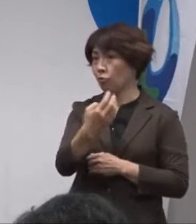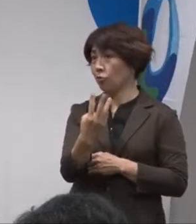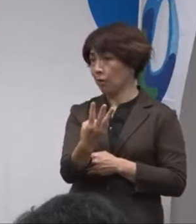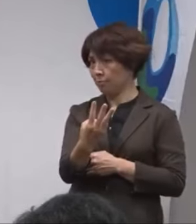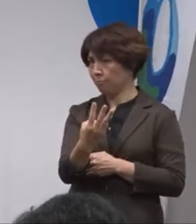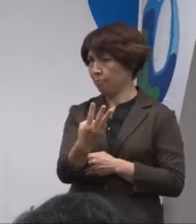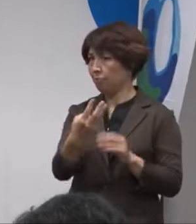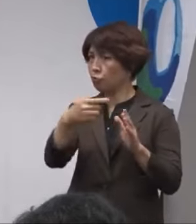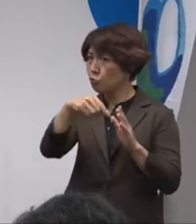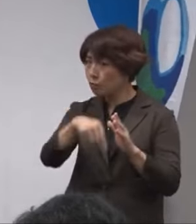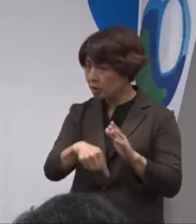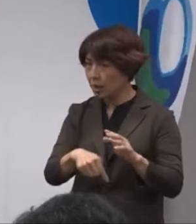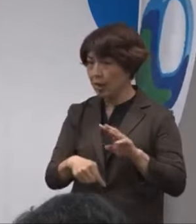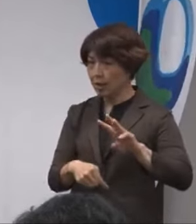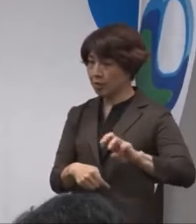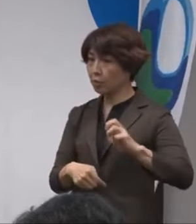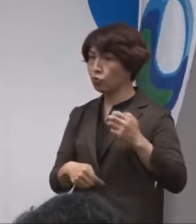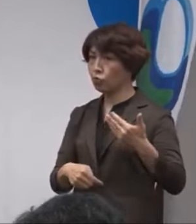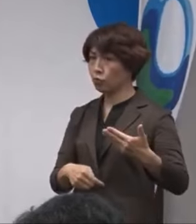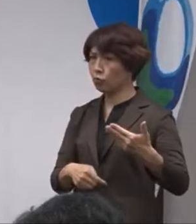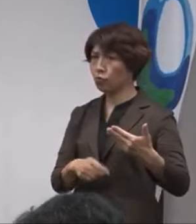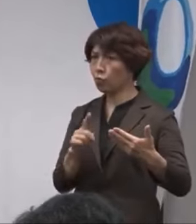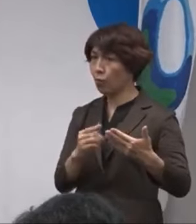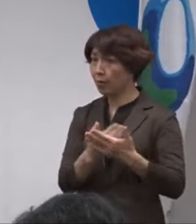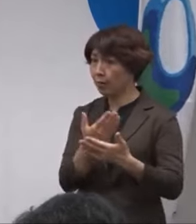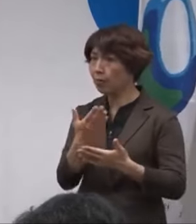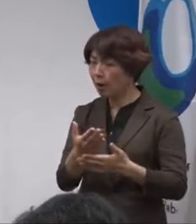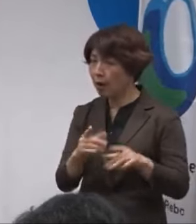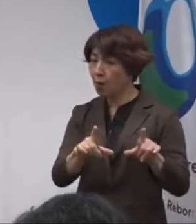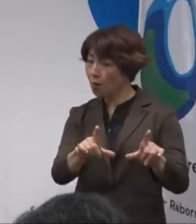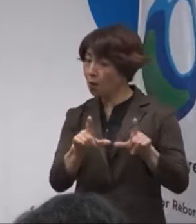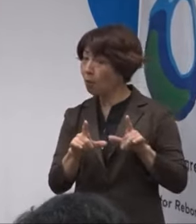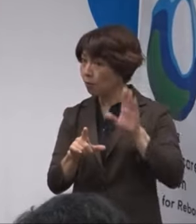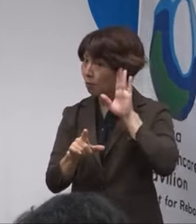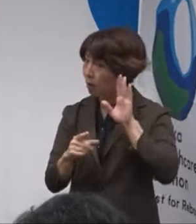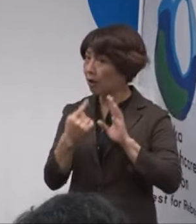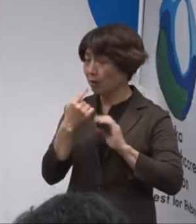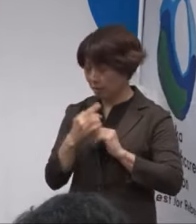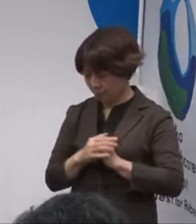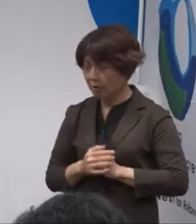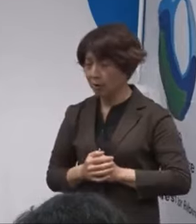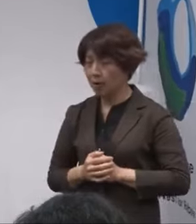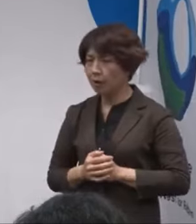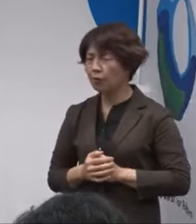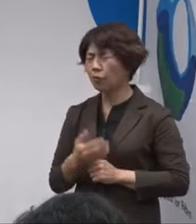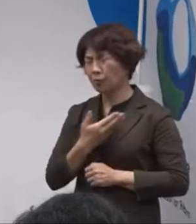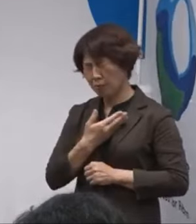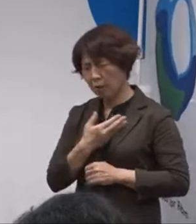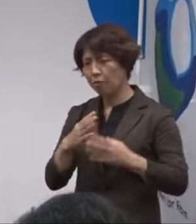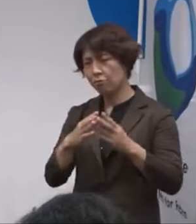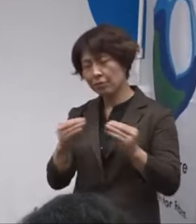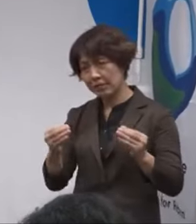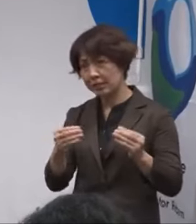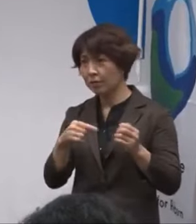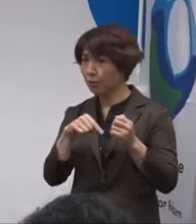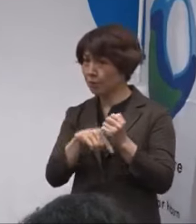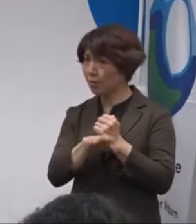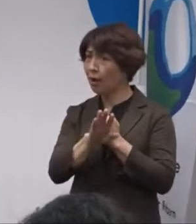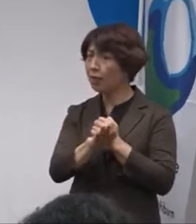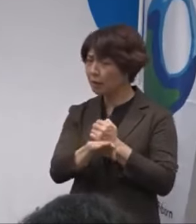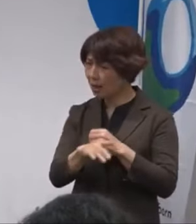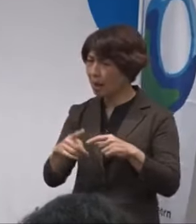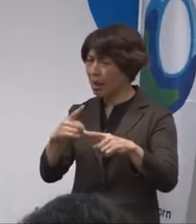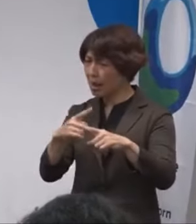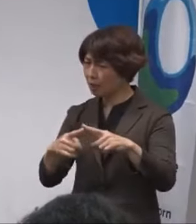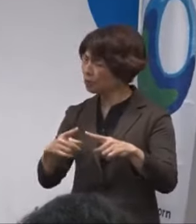その中が39カ国でどうなっているのかというのも一定程度は報告は受けていますので、どうしても国の事情等で X タイプ C タイプを含めても難